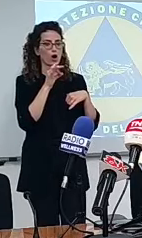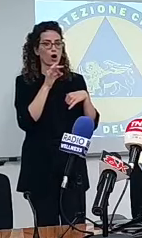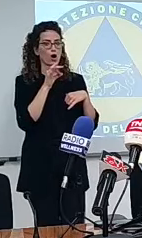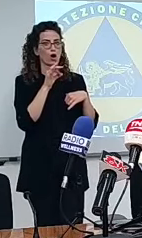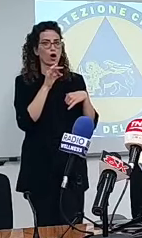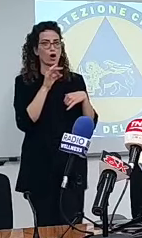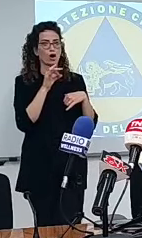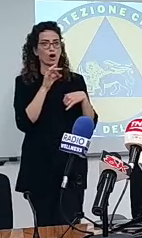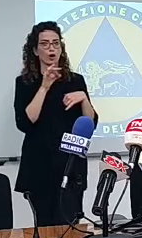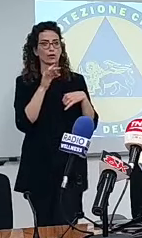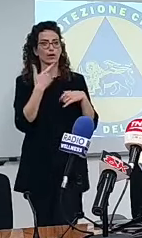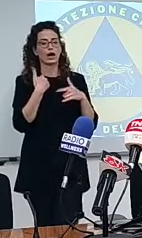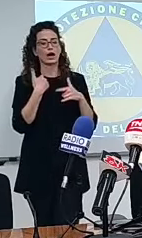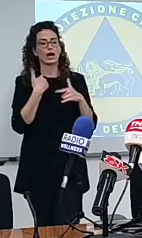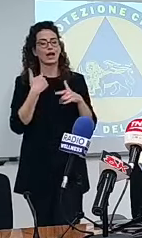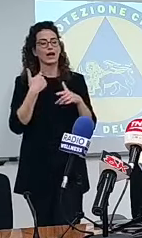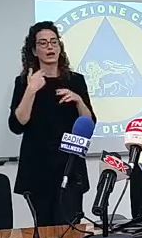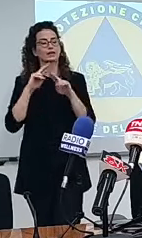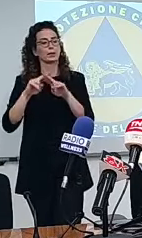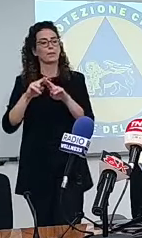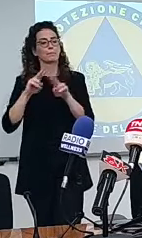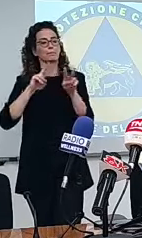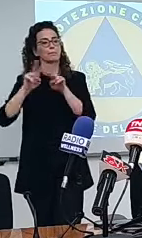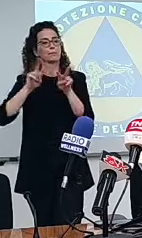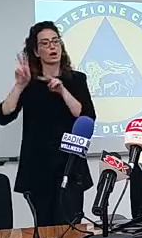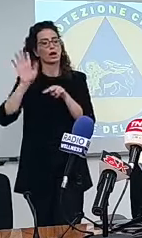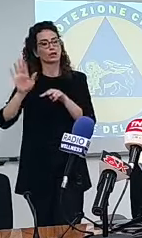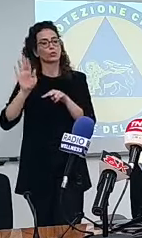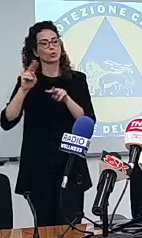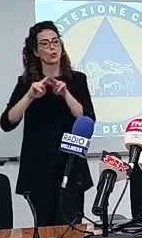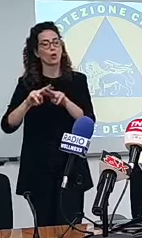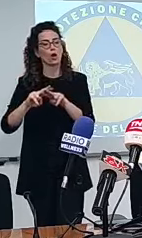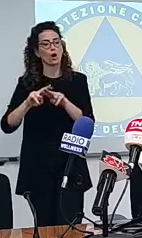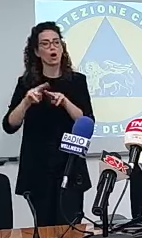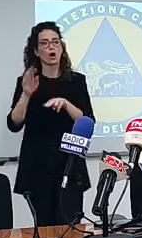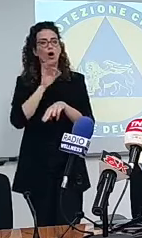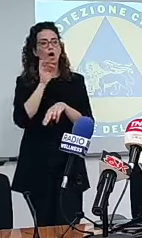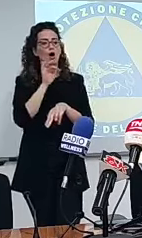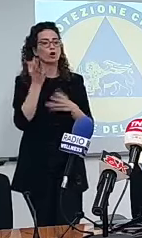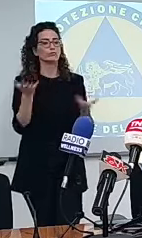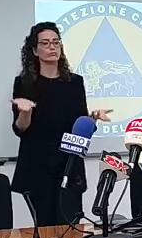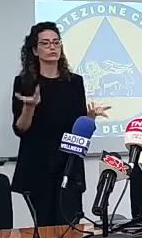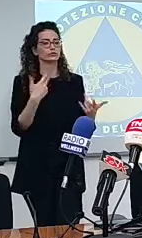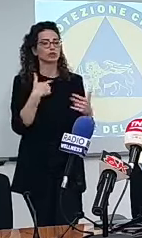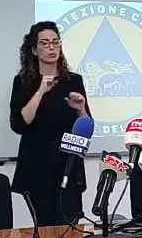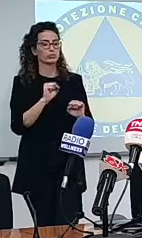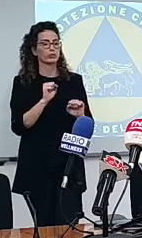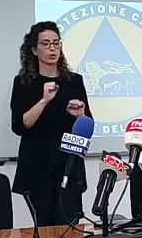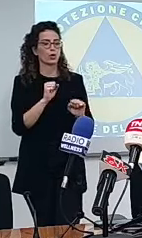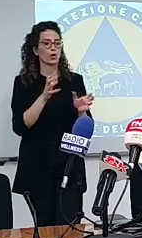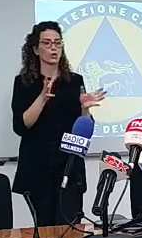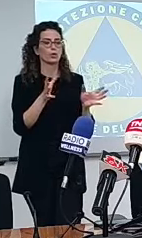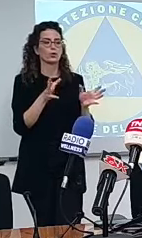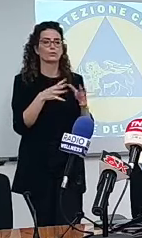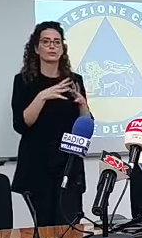riesce a sostituirli? Cioè c'è la possibilità di avere dal Veneto Lavoro e dalle strutture della regione...